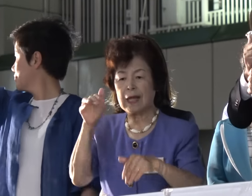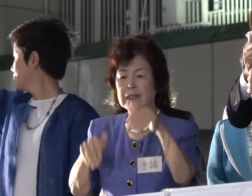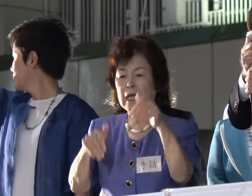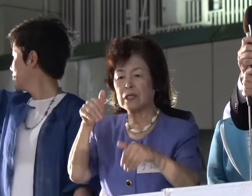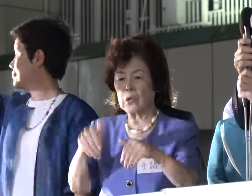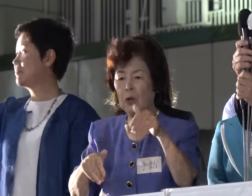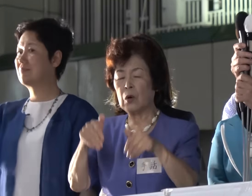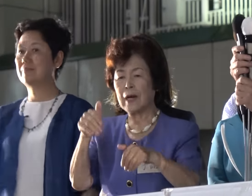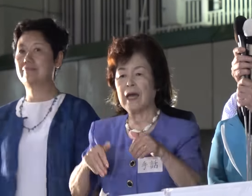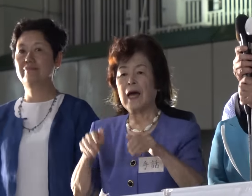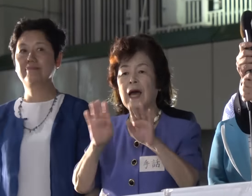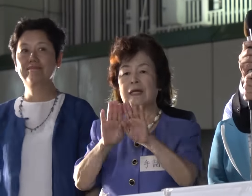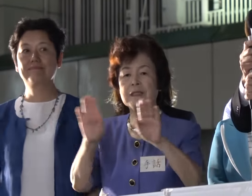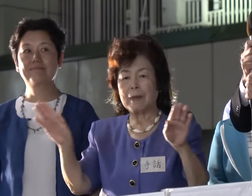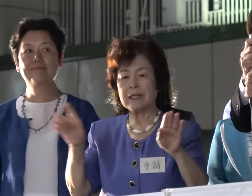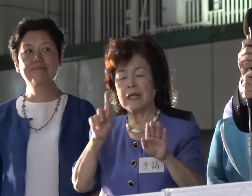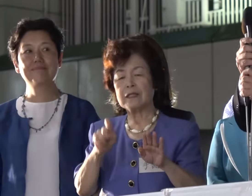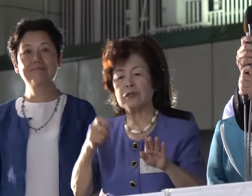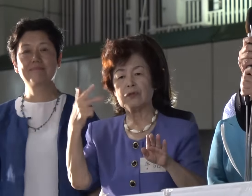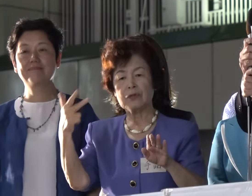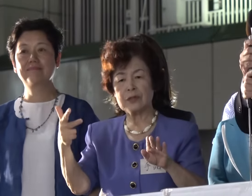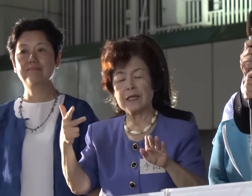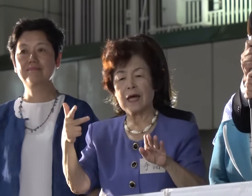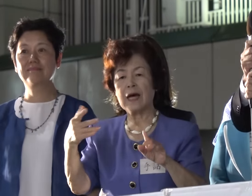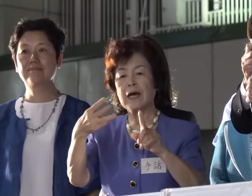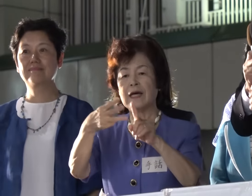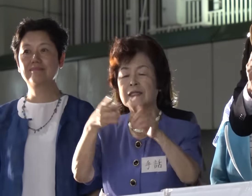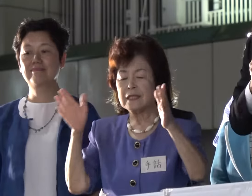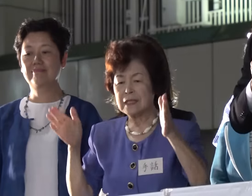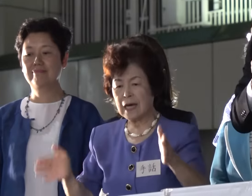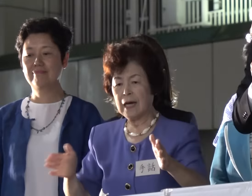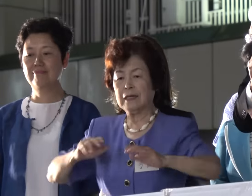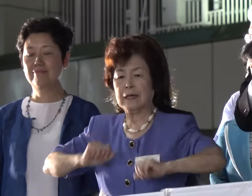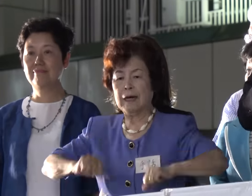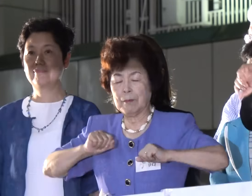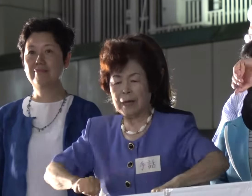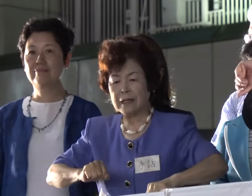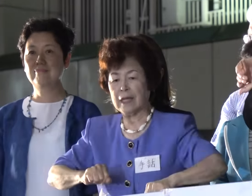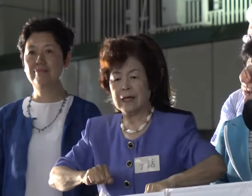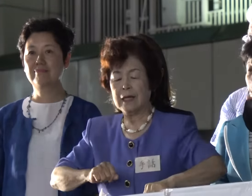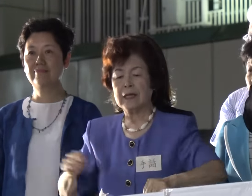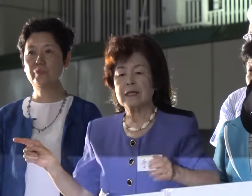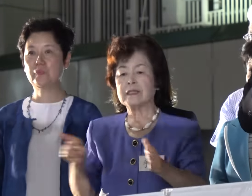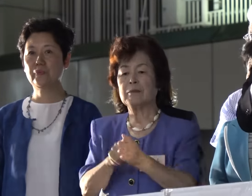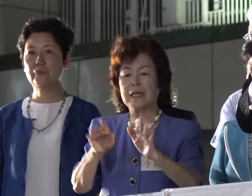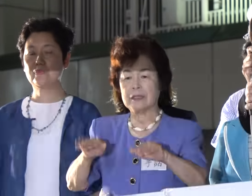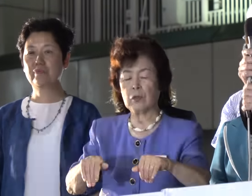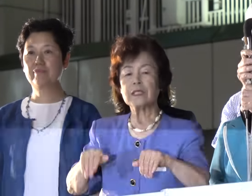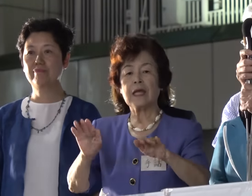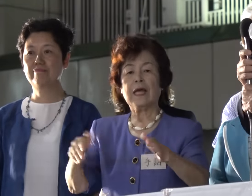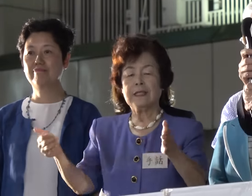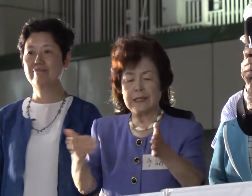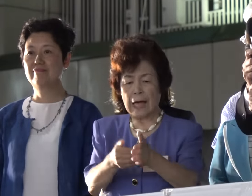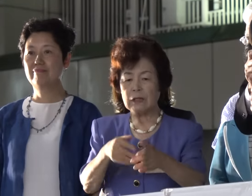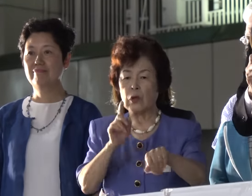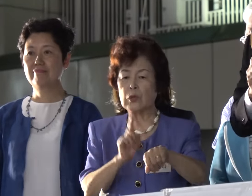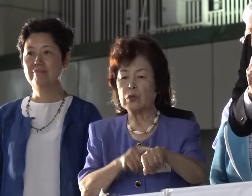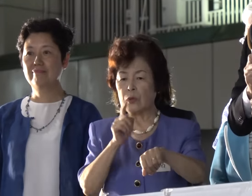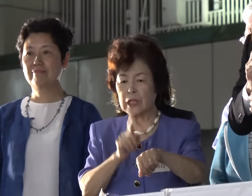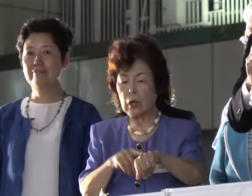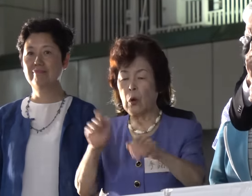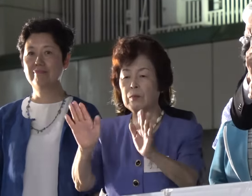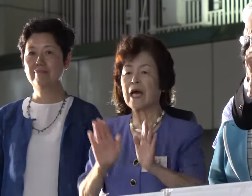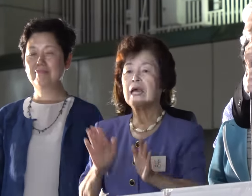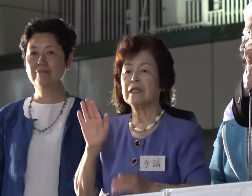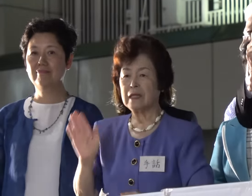って17日間戦ってきました。そしてこの最後の時を迎えております。私